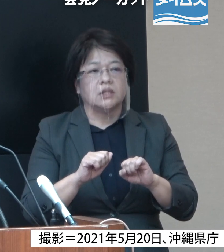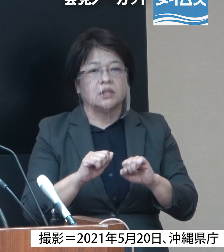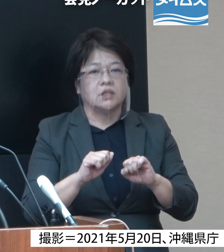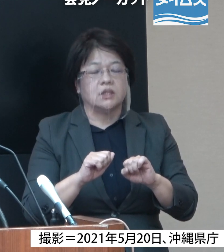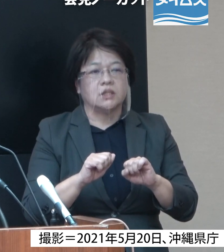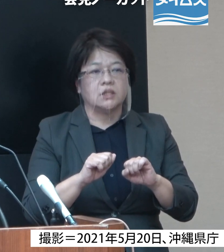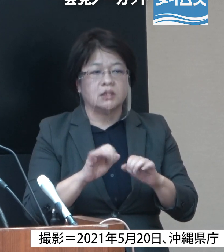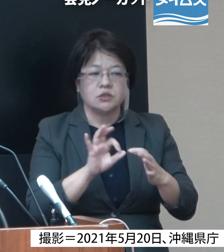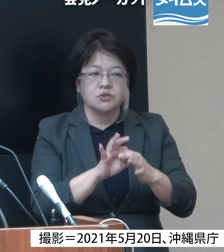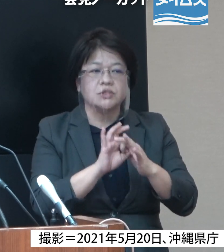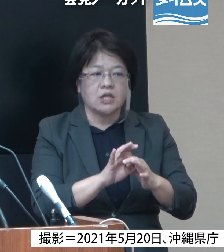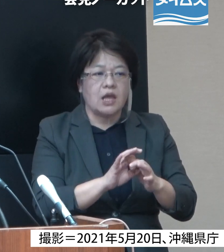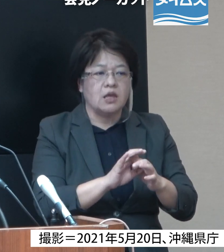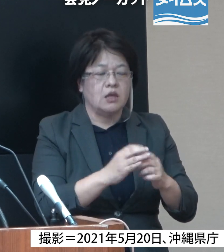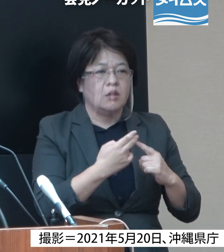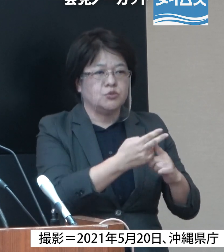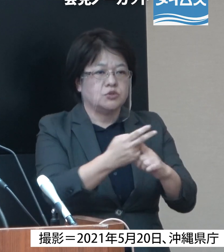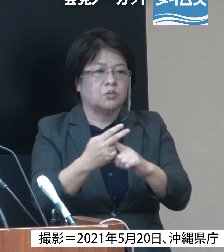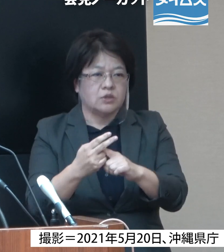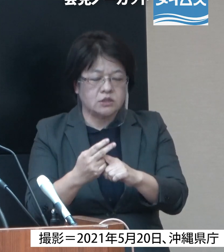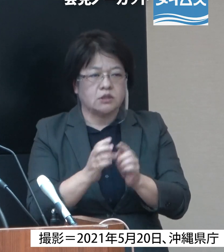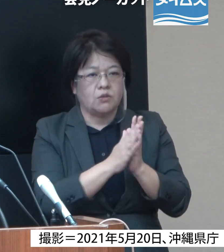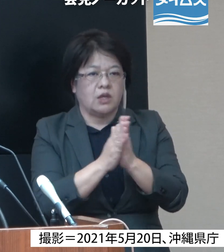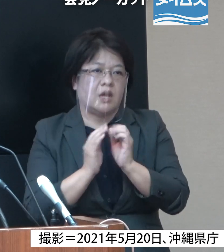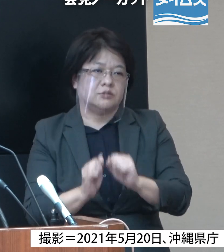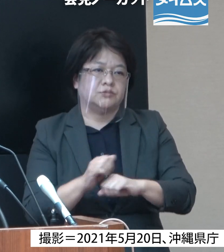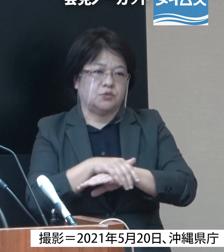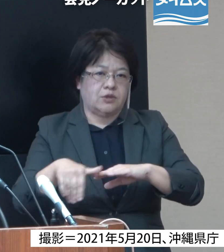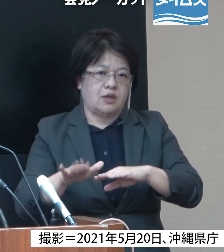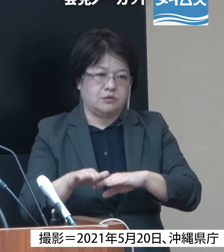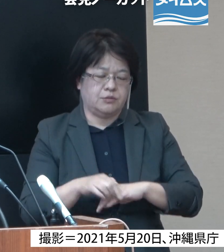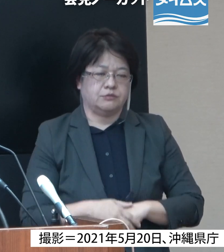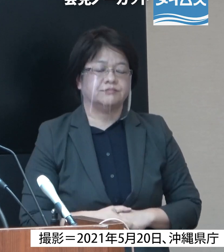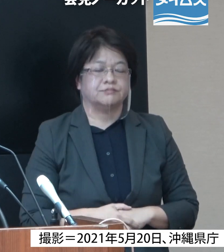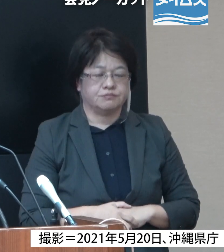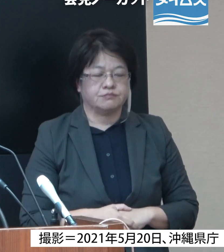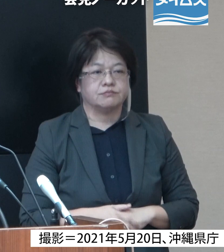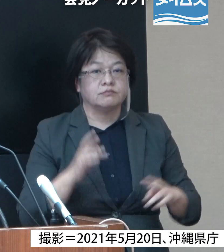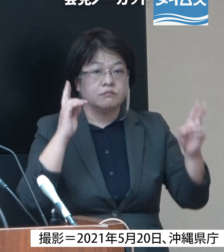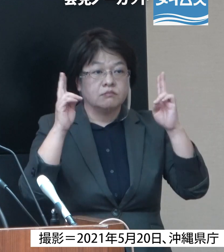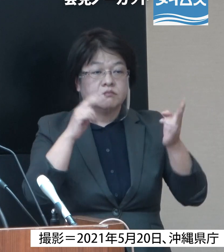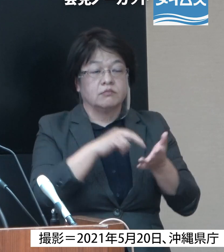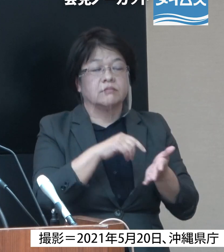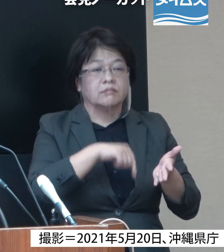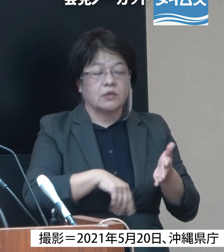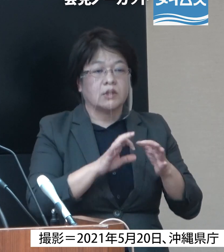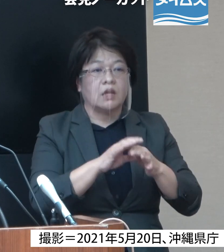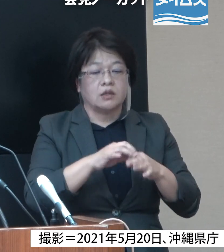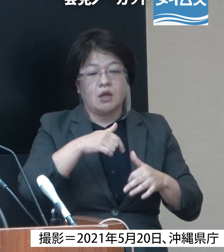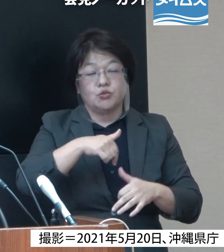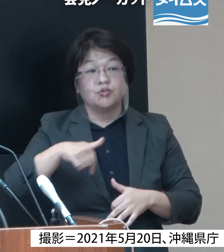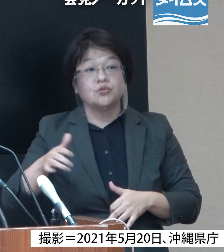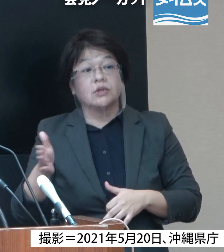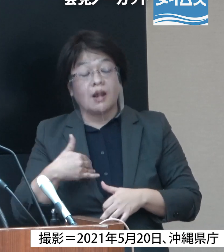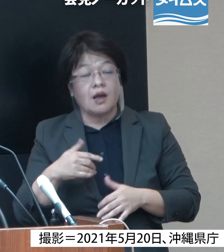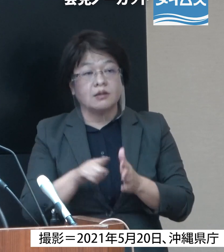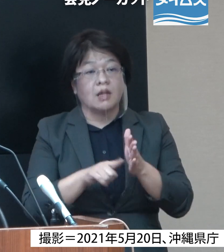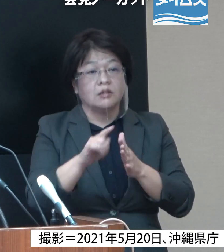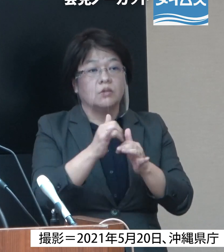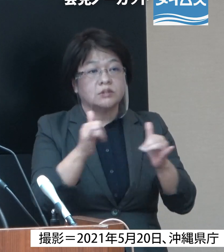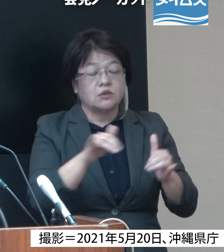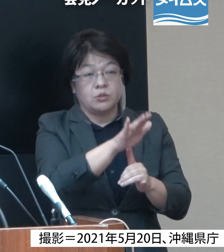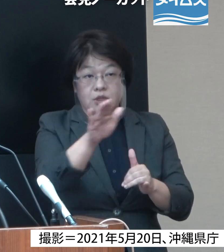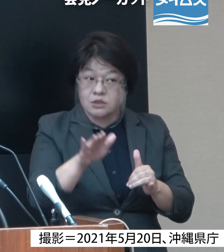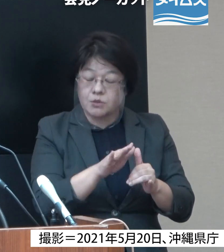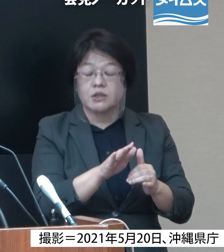での協力を呼びかけることとしております。なお、企業におきましては、関係部局から直接代表者の皆様